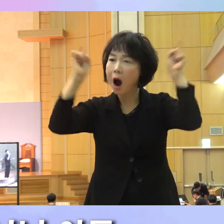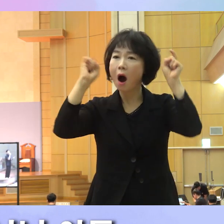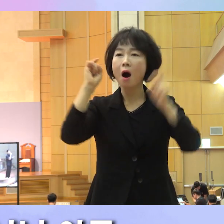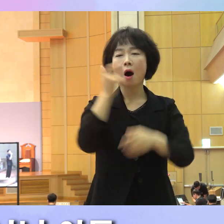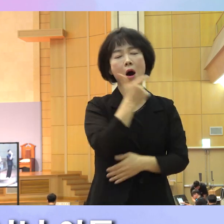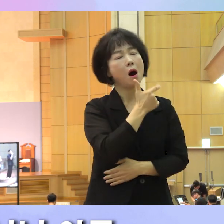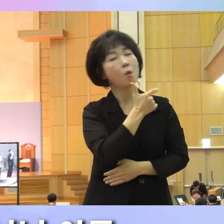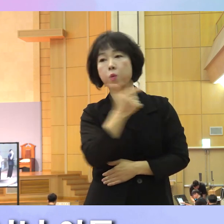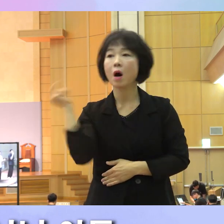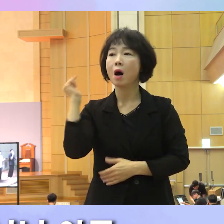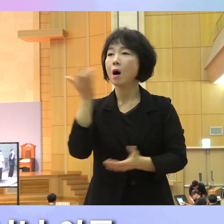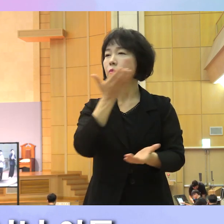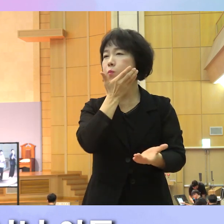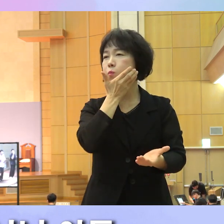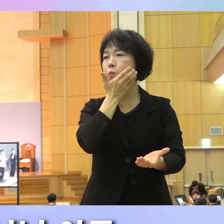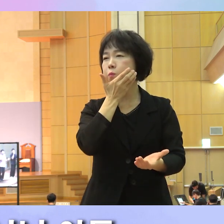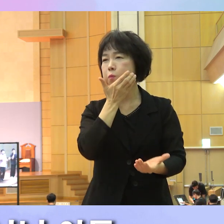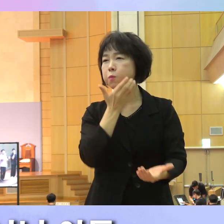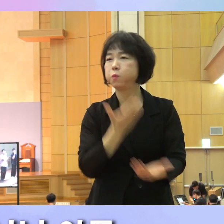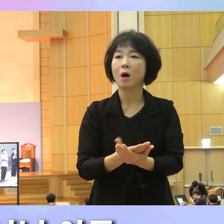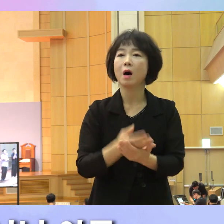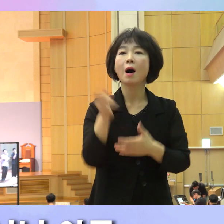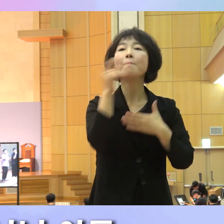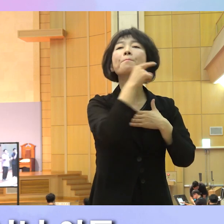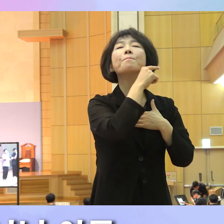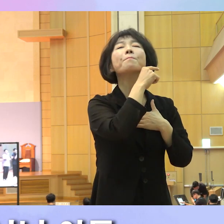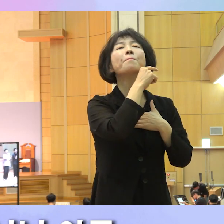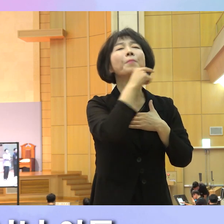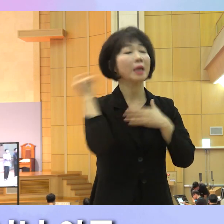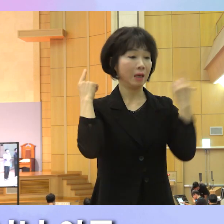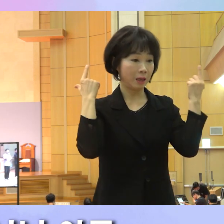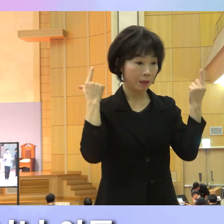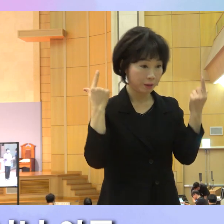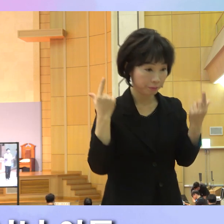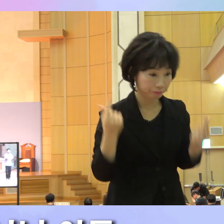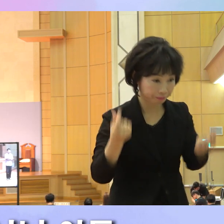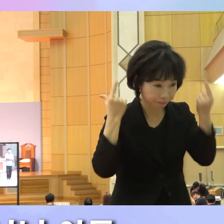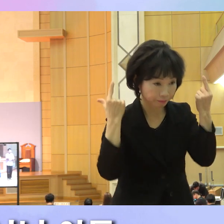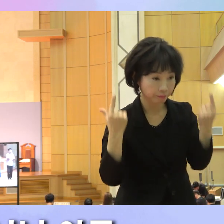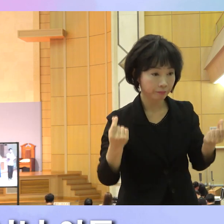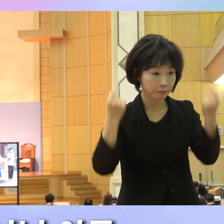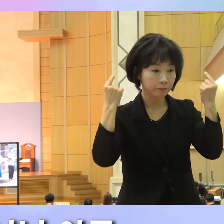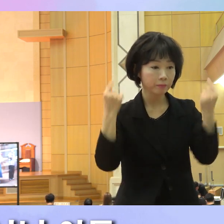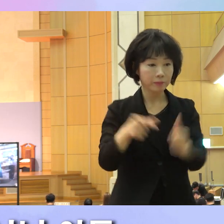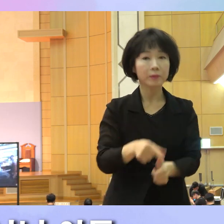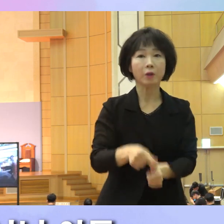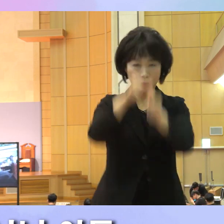양의 매우 귀중한 피로다.